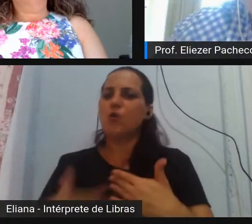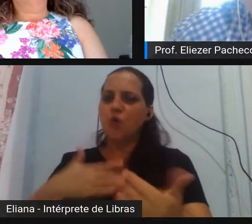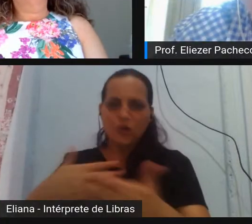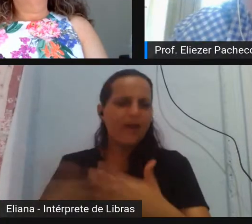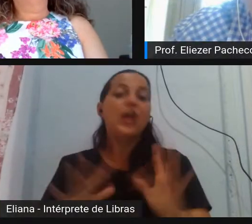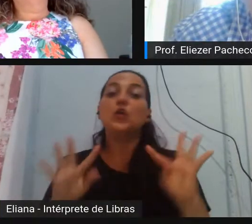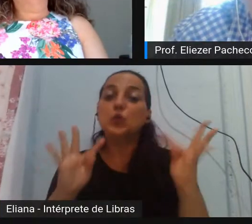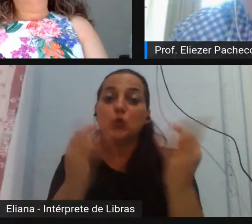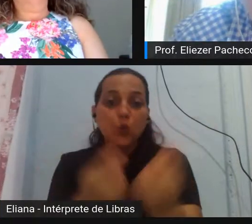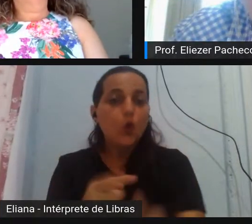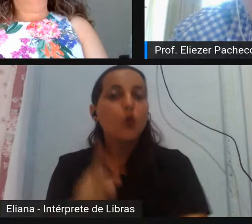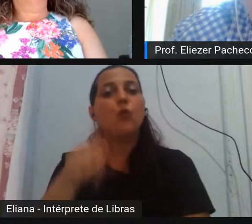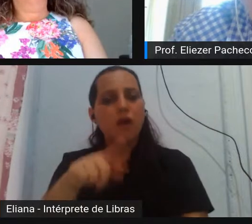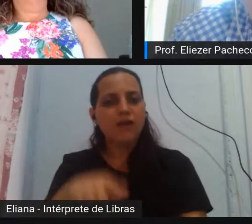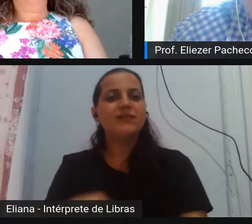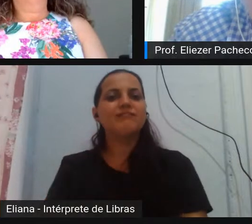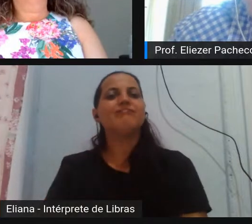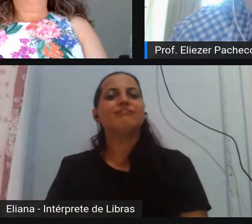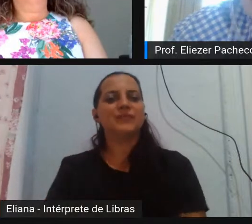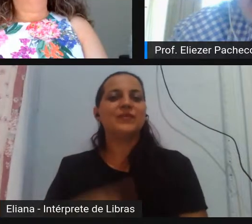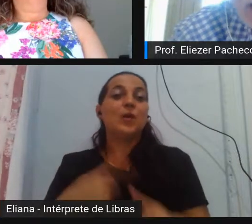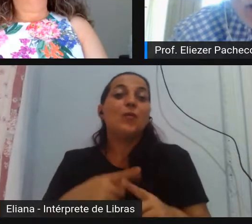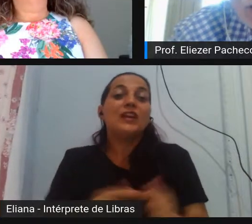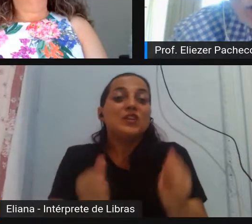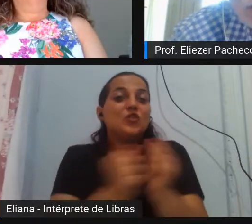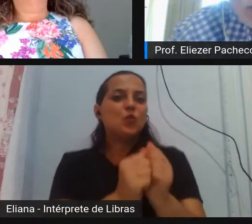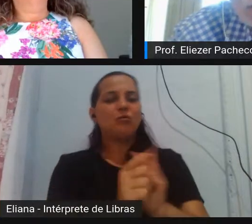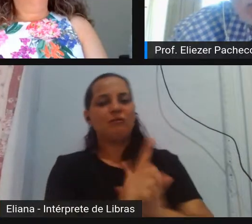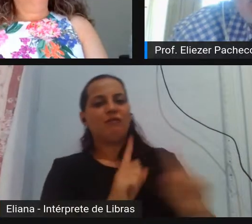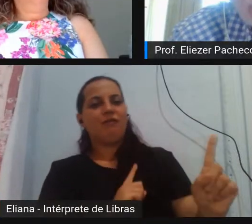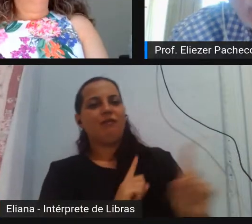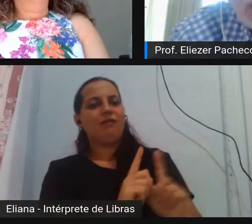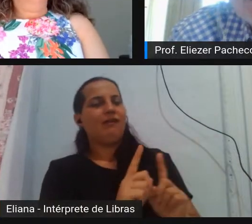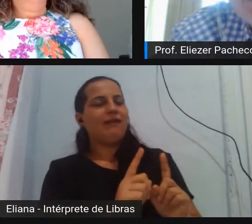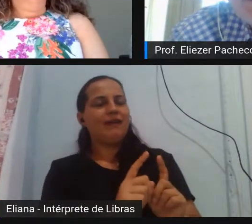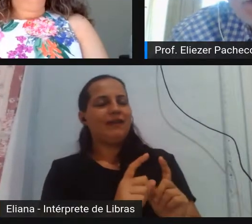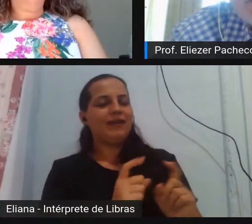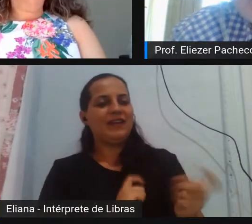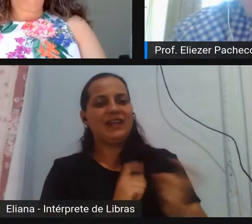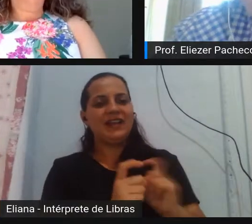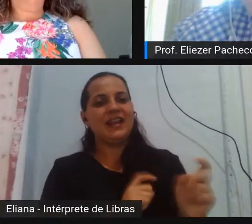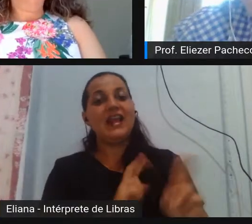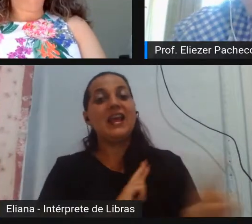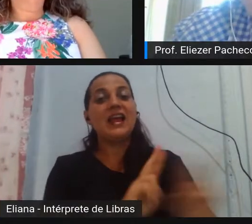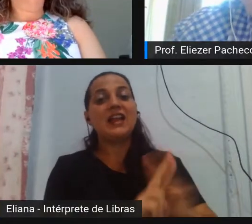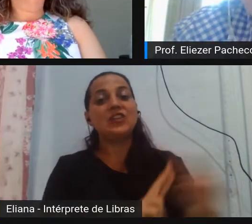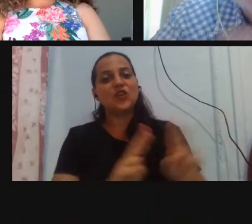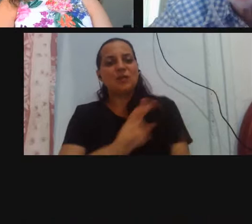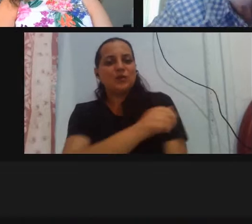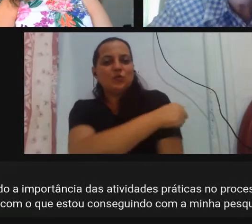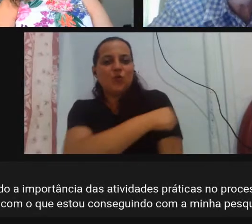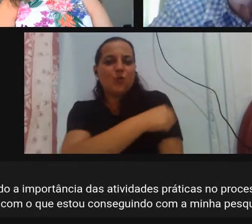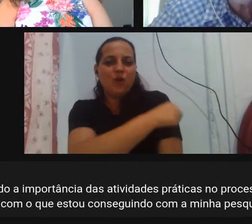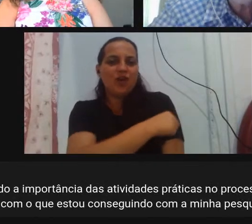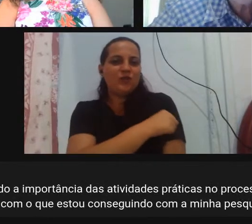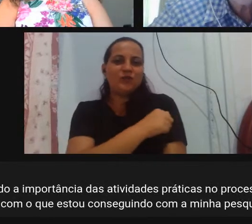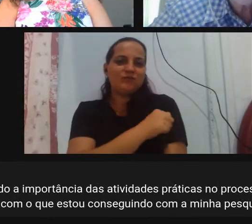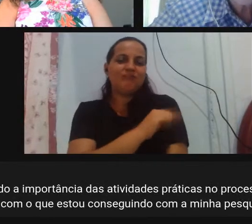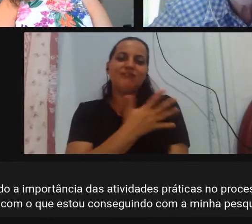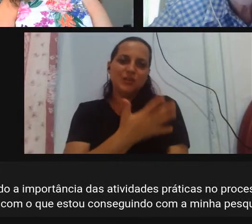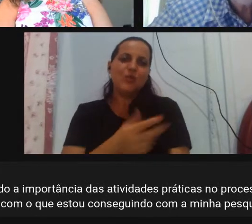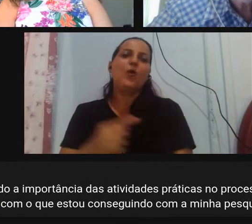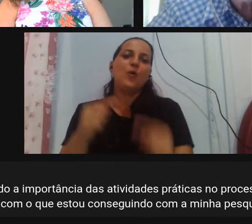Todos, sem exceção, que interagem com educandos, estou repetindo, são